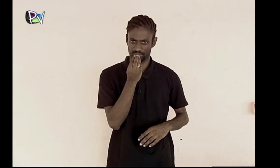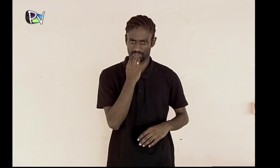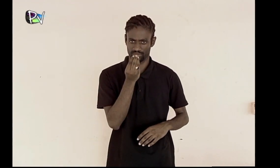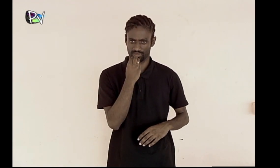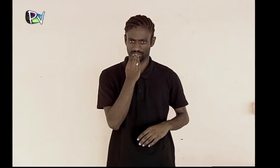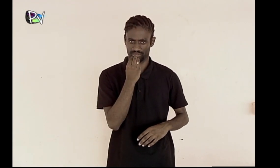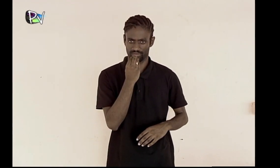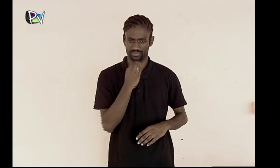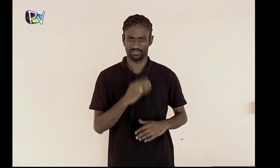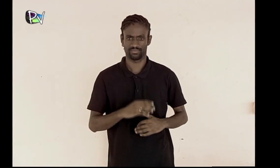Manger.